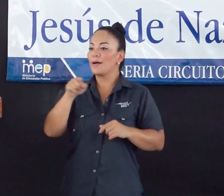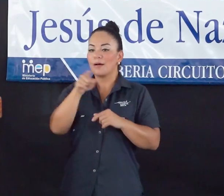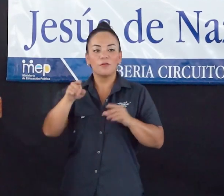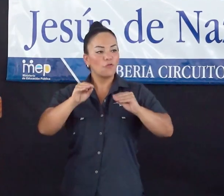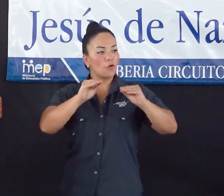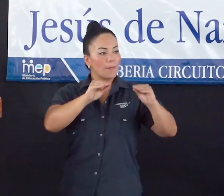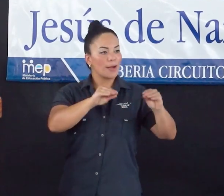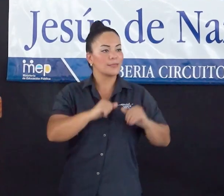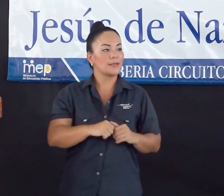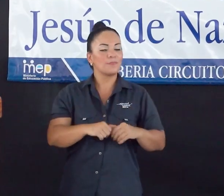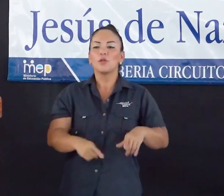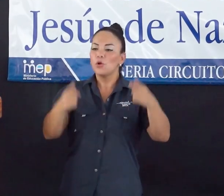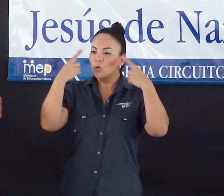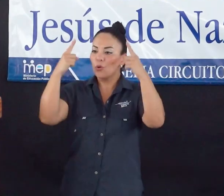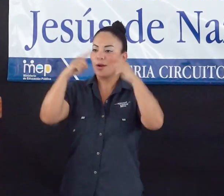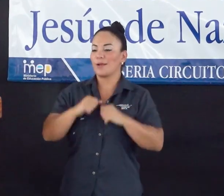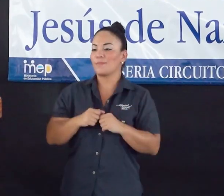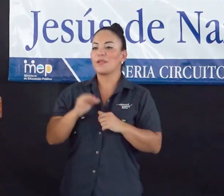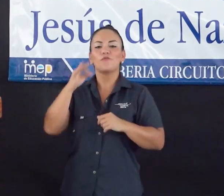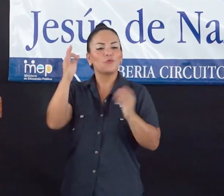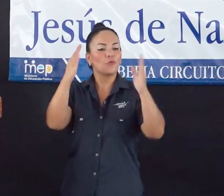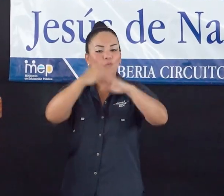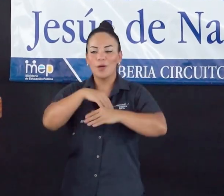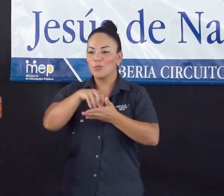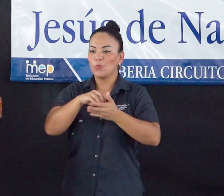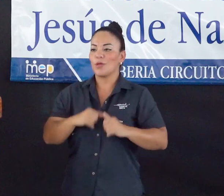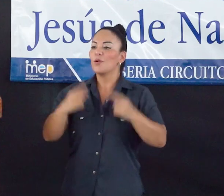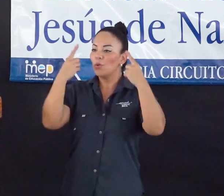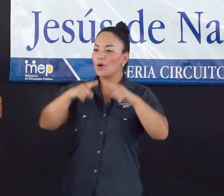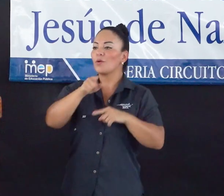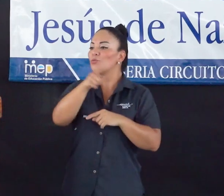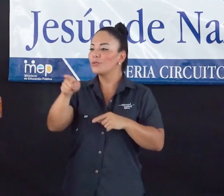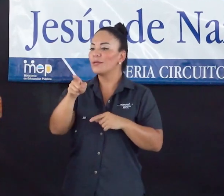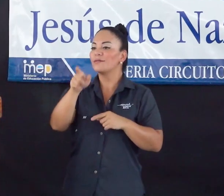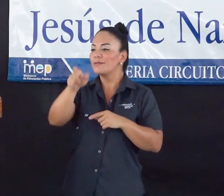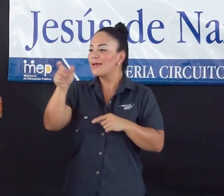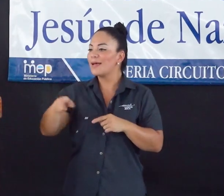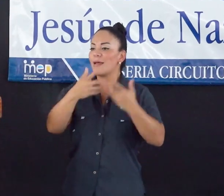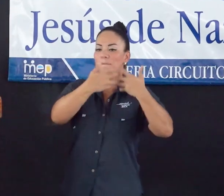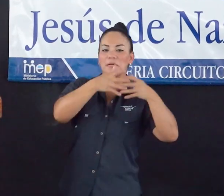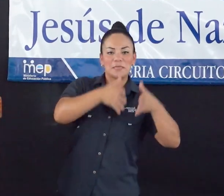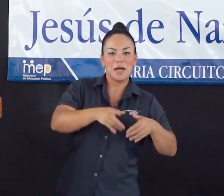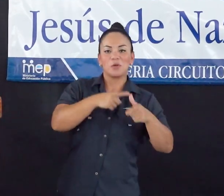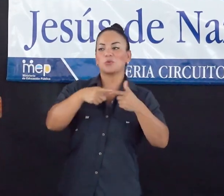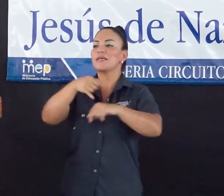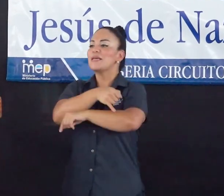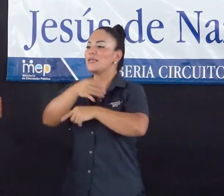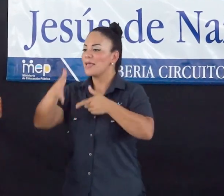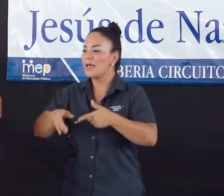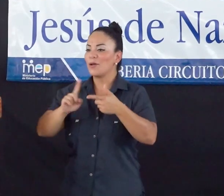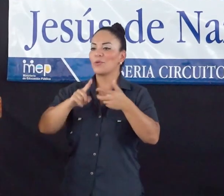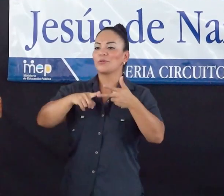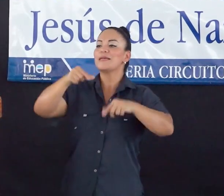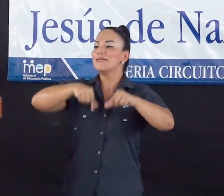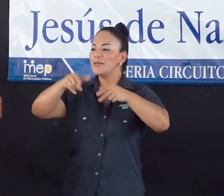formarse, llegarán a ser, sin duda, los empresarios, las ingenieras, los